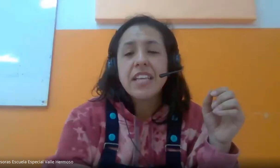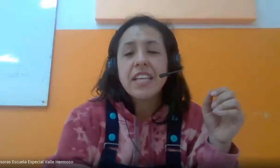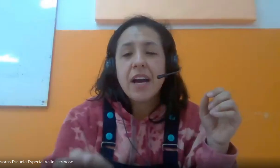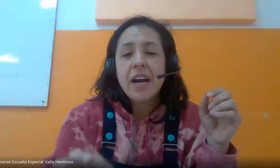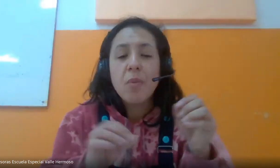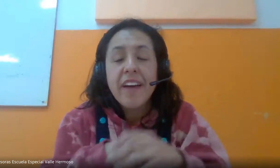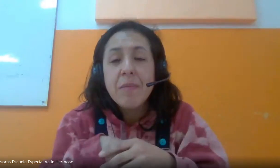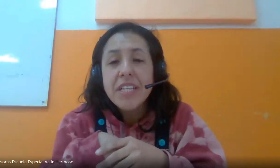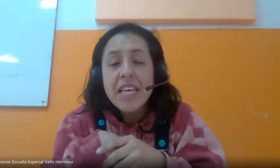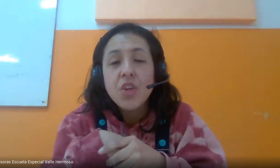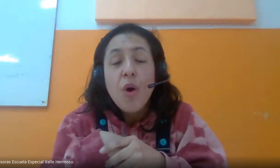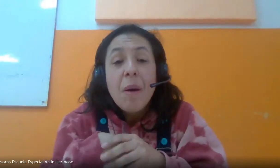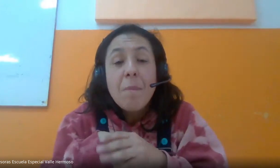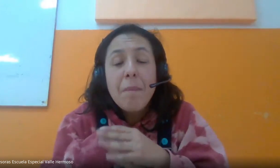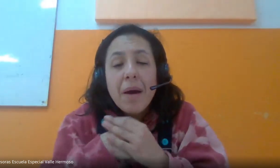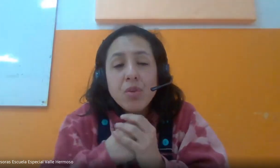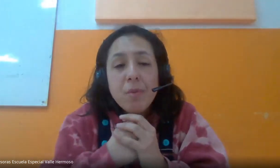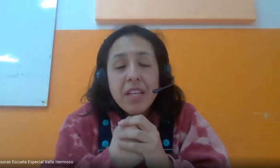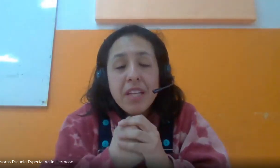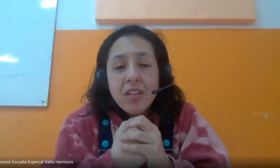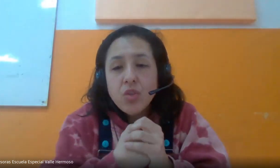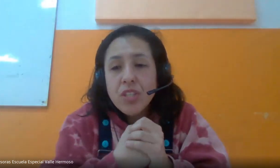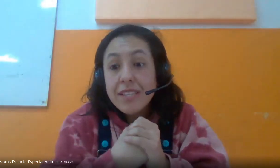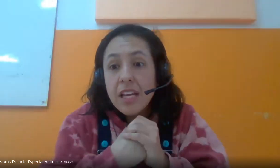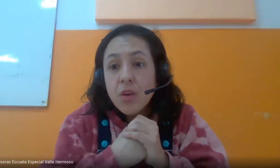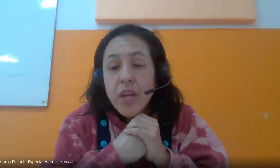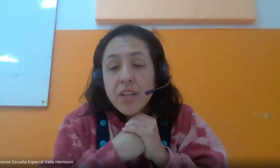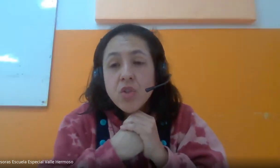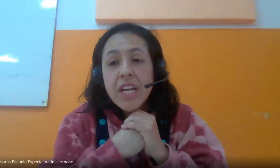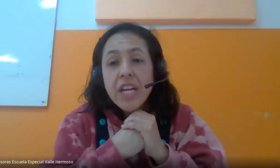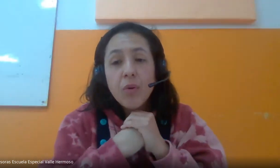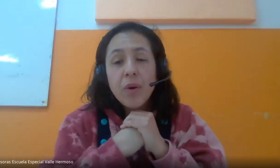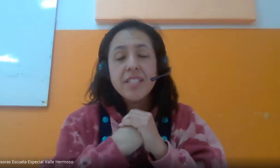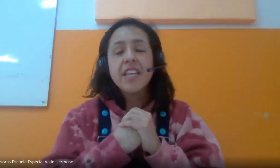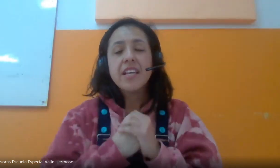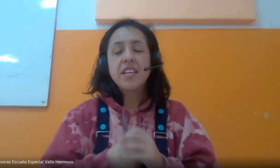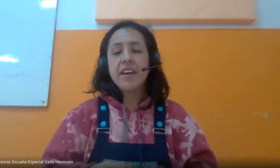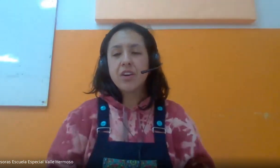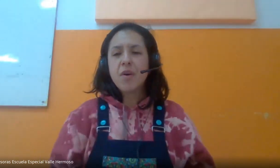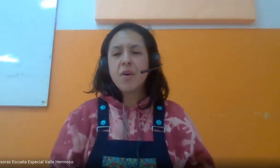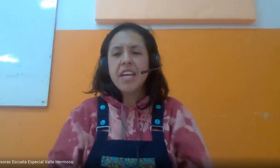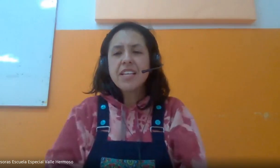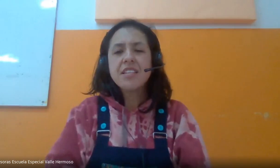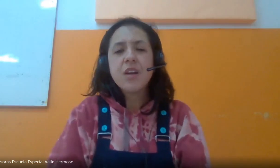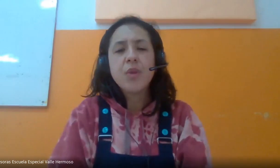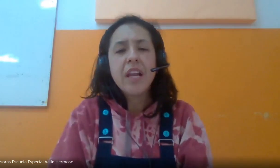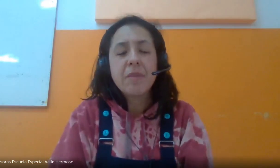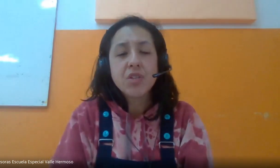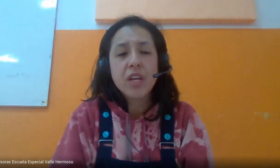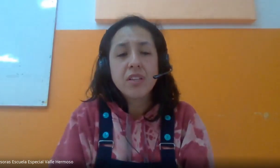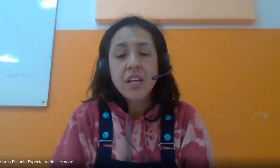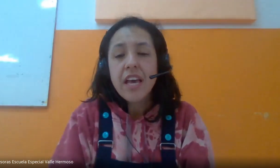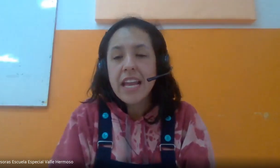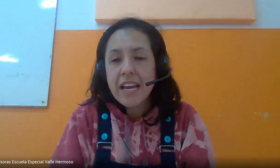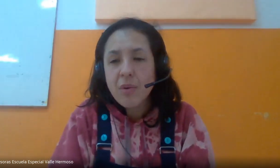Entonces, ya, como estábamos diciendo, vamos a aprender entonces a saludarnos en lengua de señas. A ver, ¿cómo creen que se saludan las personas en lengua